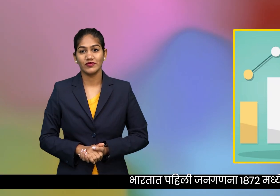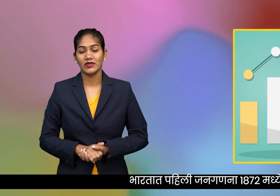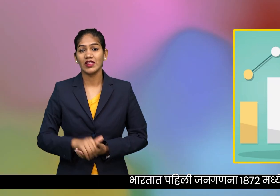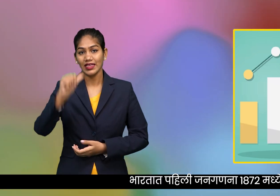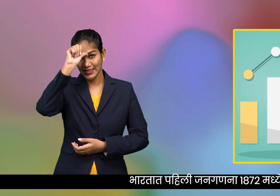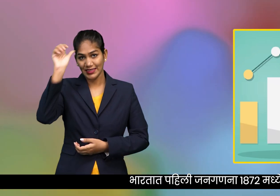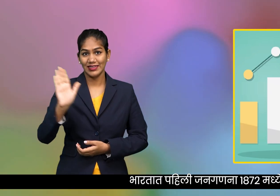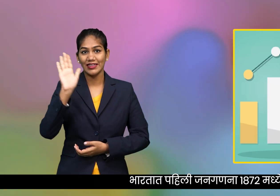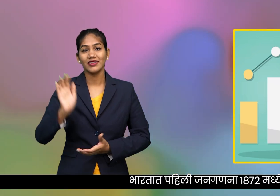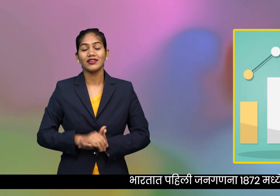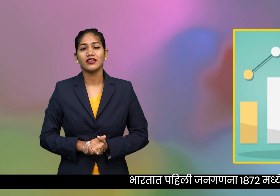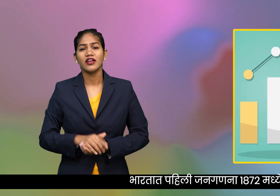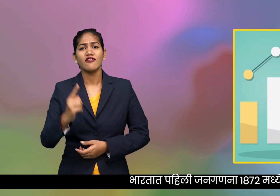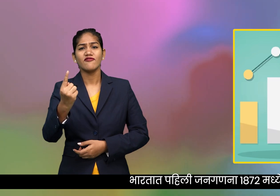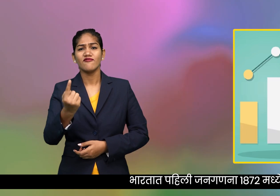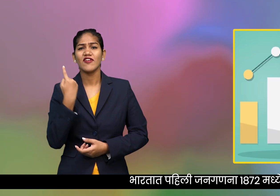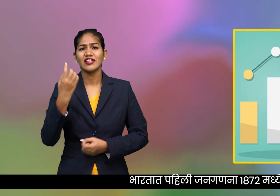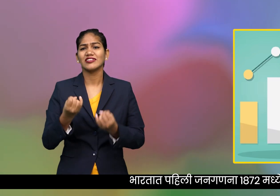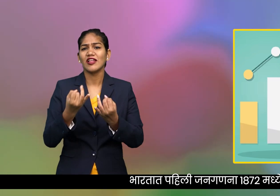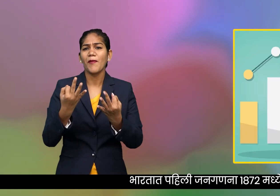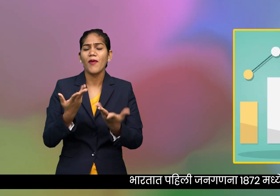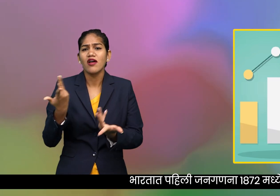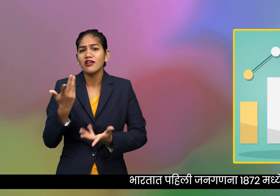भारतात पहिली जनगणना झाली ती 1872 मध्ये.